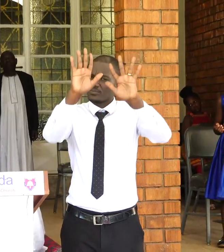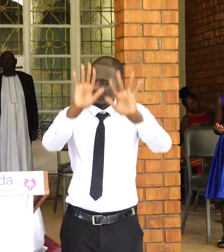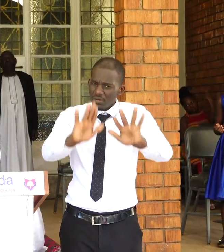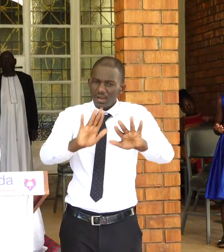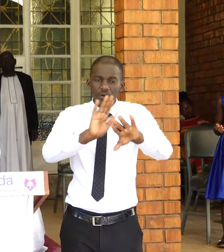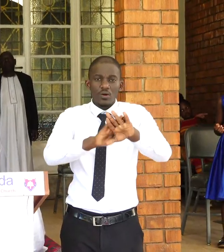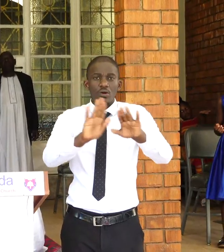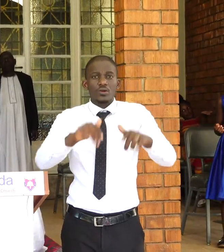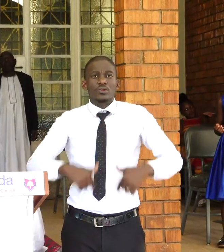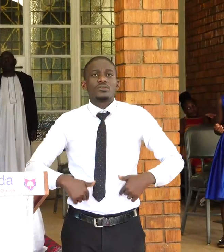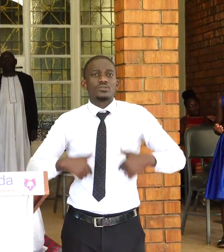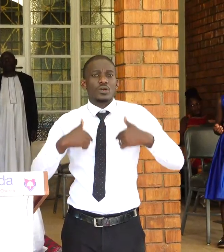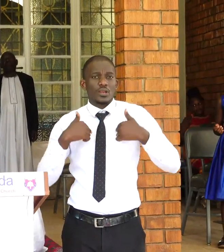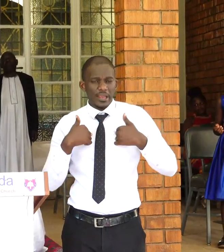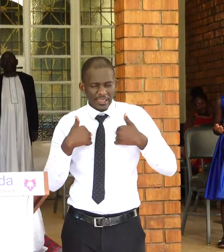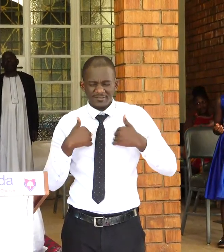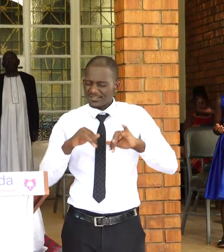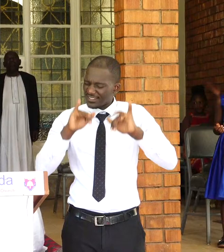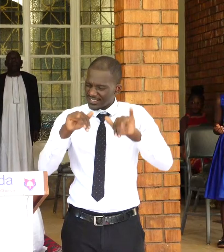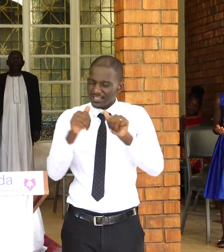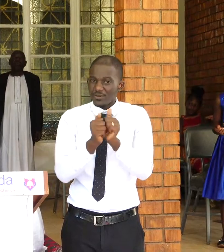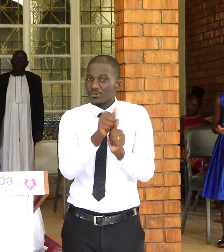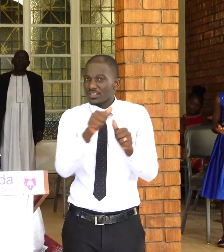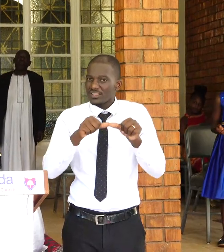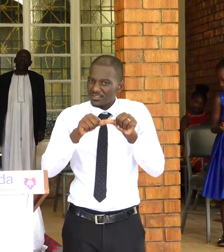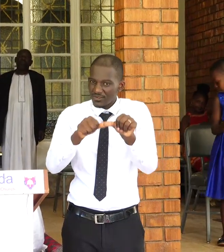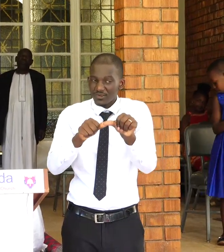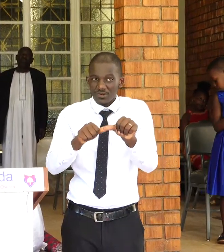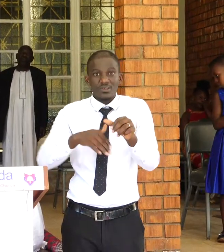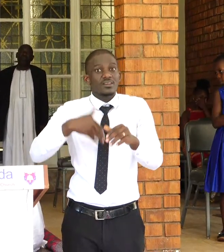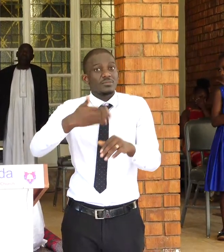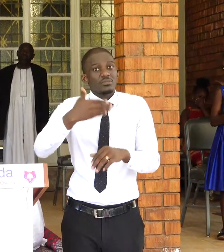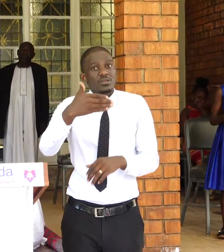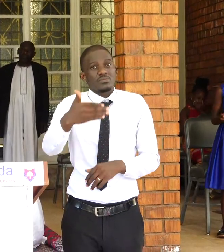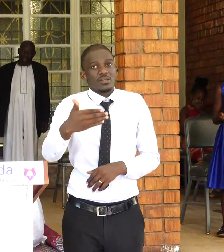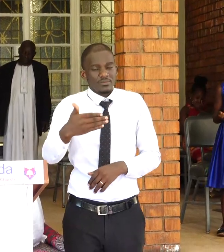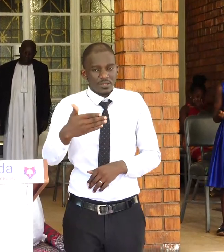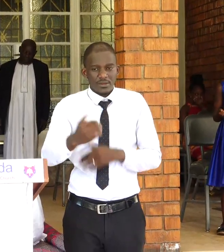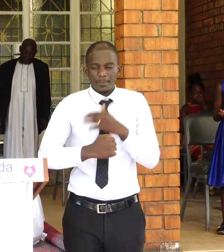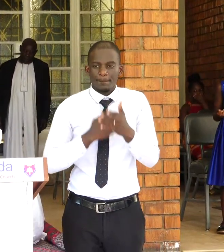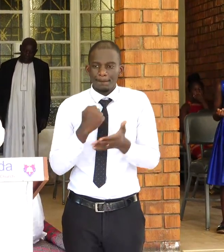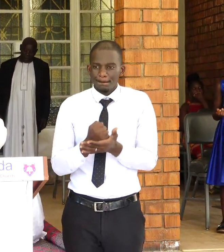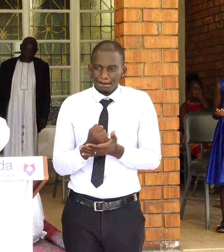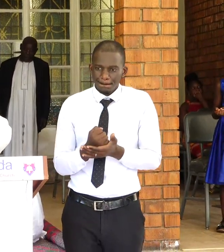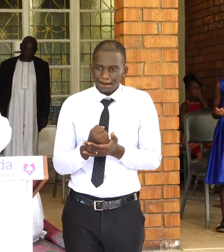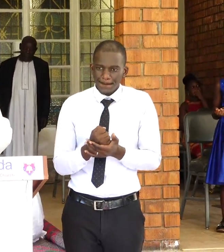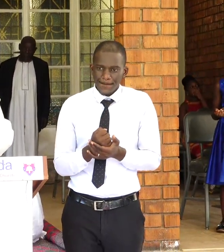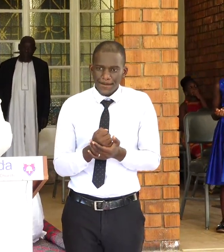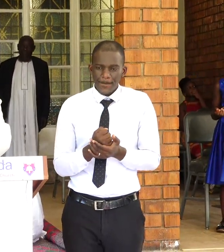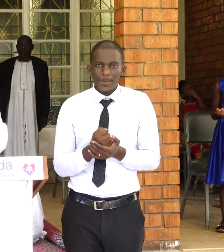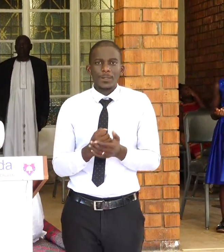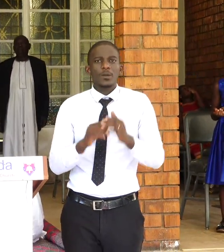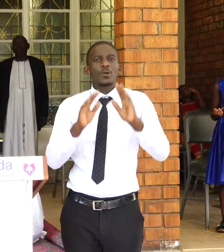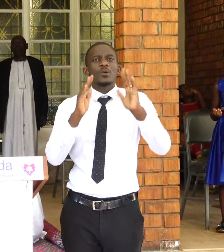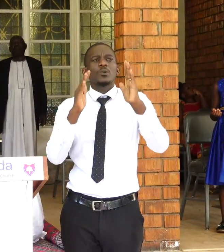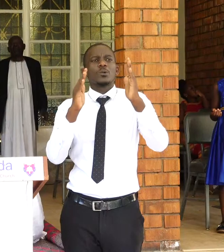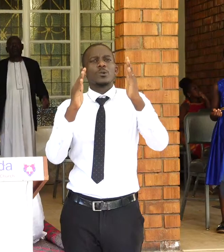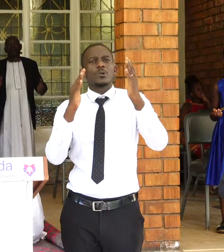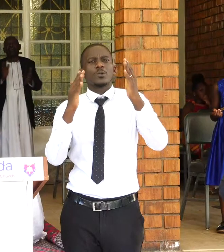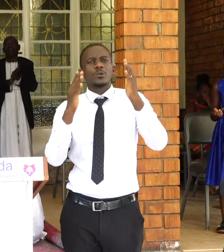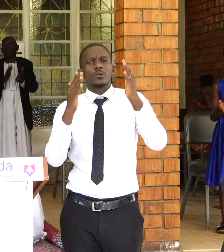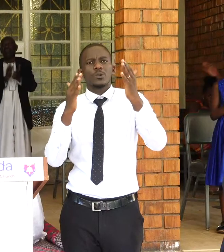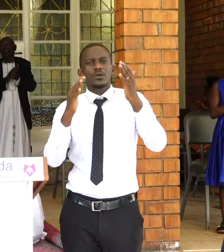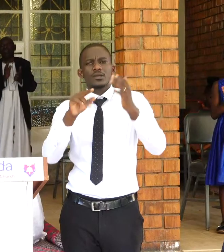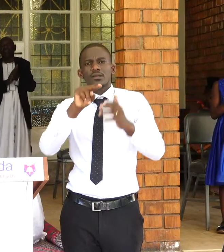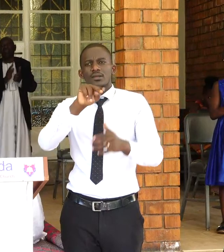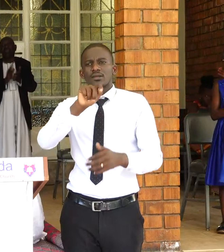bulamu bwammwe, mukisa ogwo guleme okubavaako. Emirembe n'emirembe. Amina. Kubirako mu ngalo banafa ba